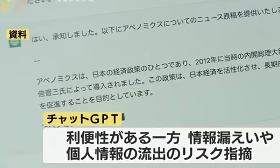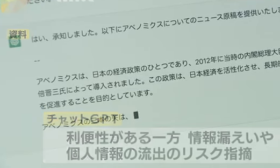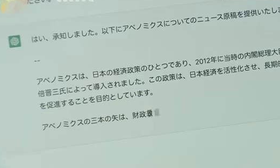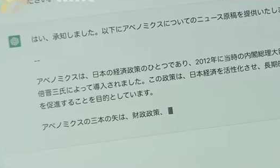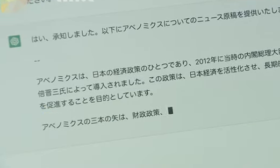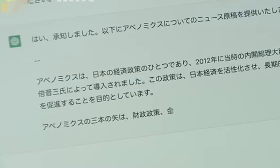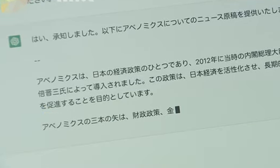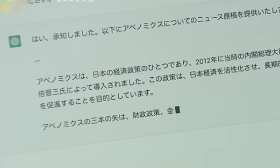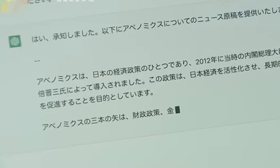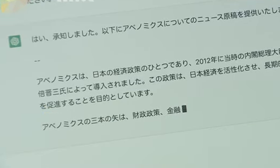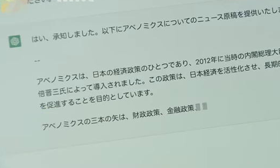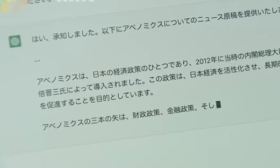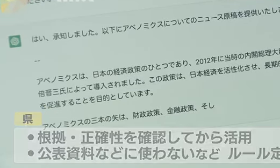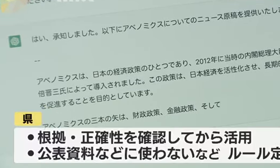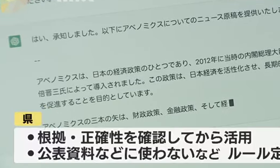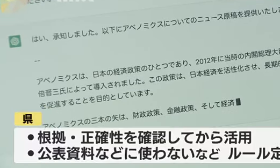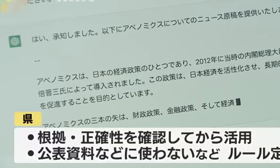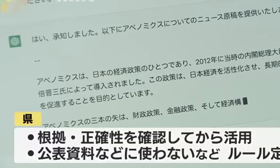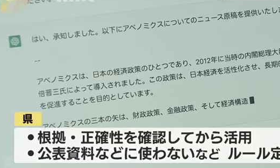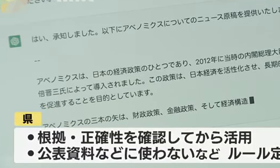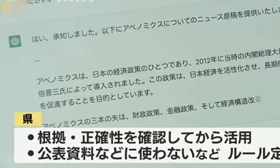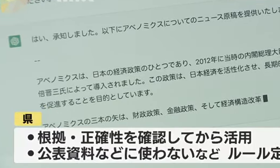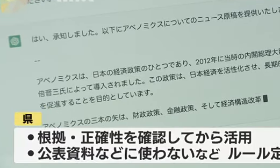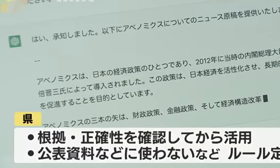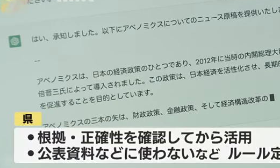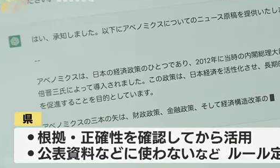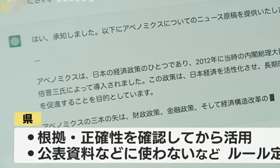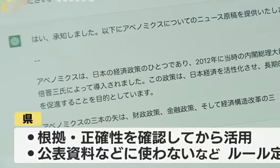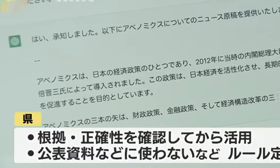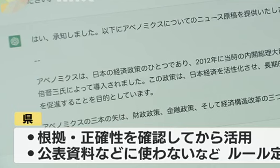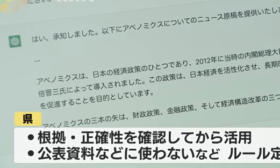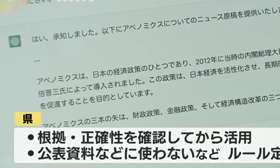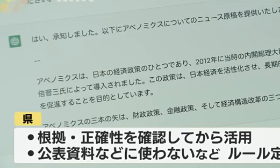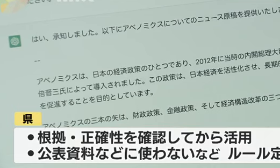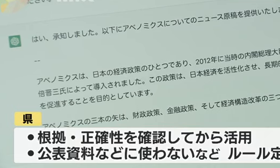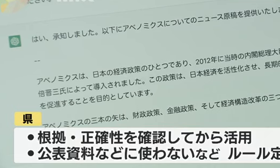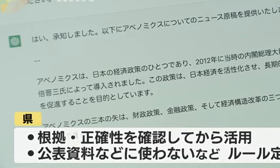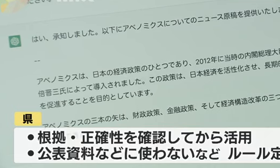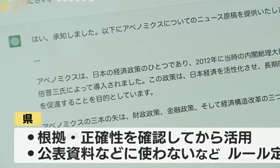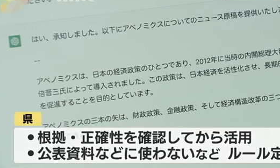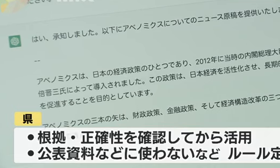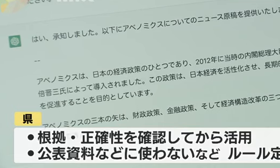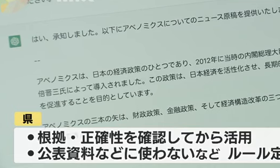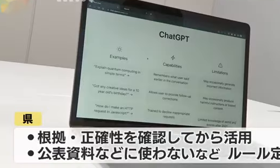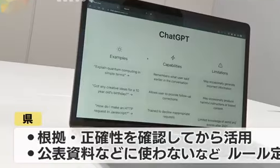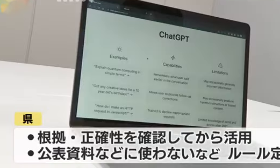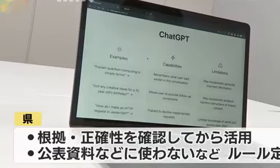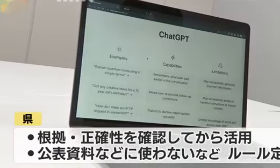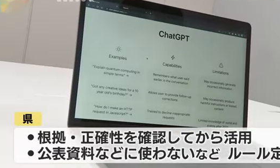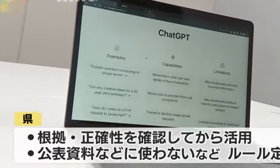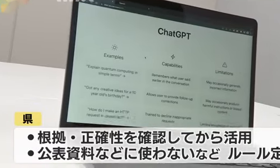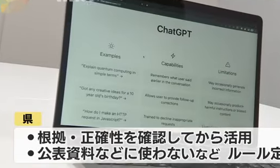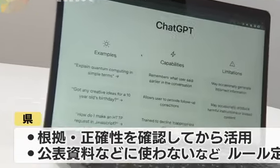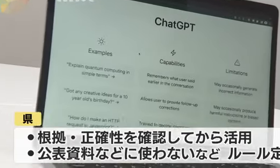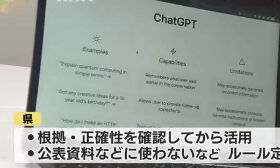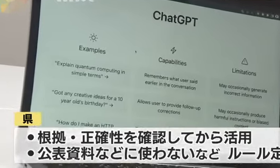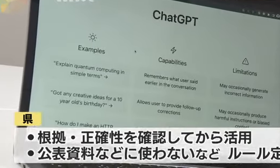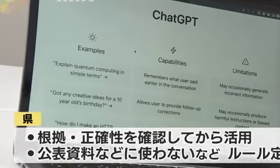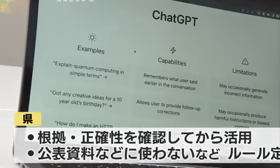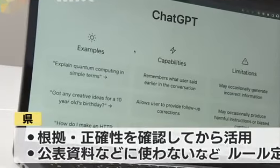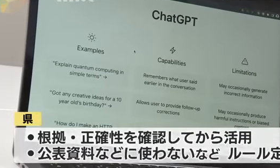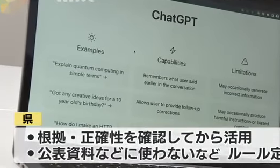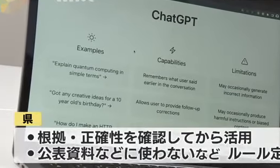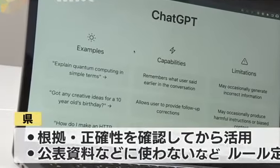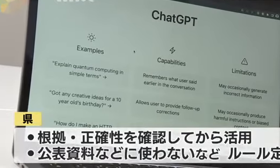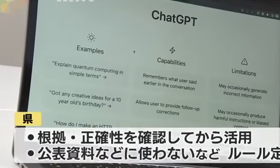。県では根拠や正確性を確認してから活用することや、対外的な公表資料